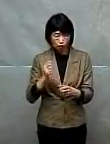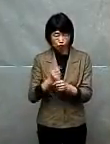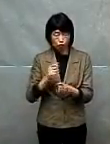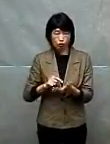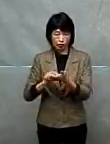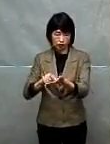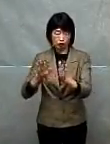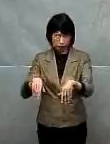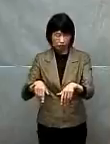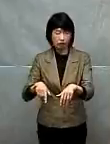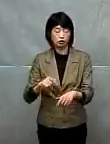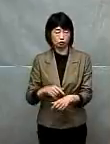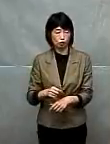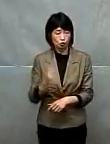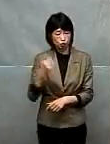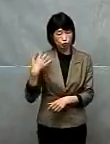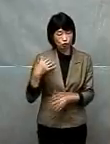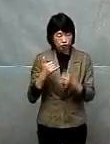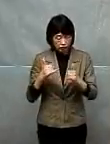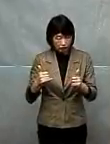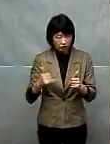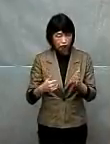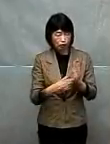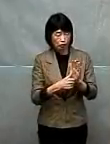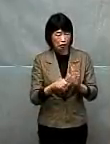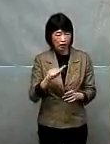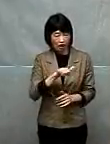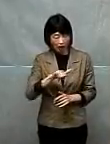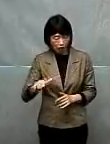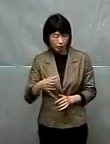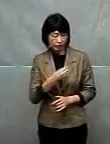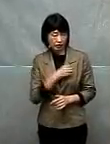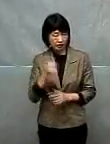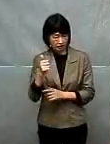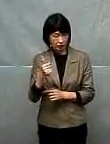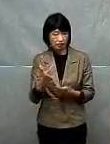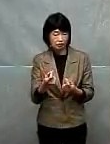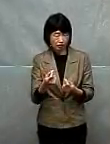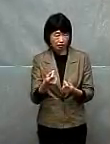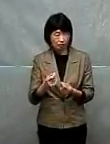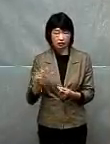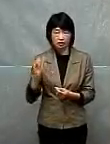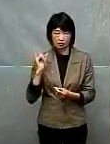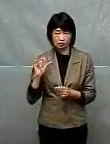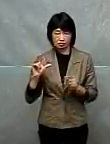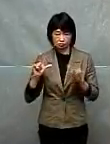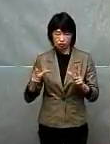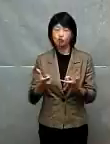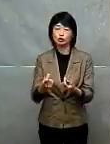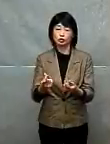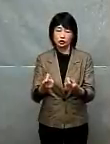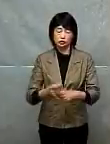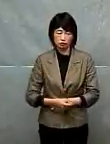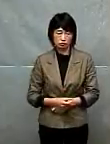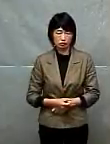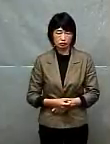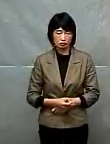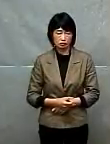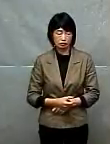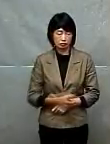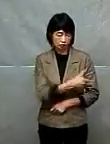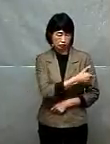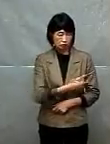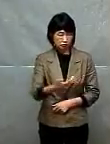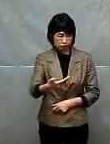者というのは安倍健一さんということでよろしいんですか。 はい、そうです。 わかりました。あとこの、会に